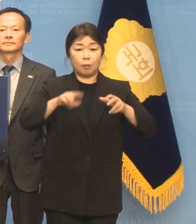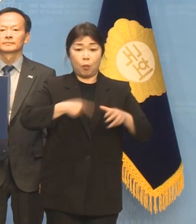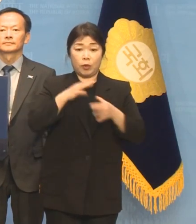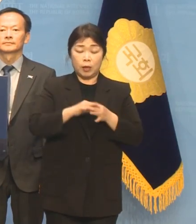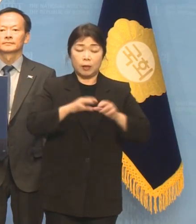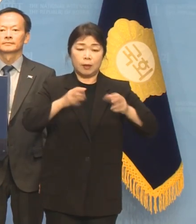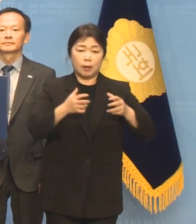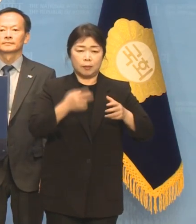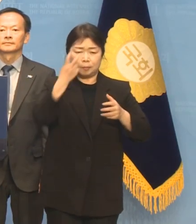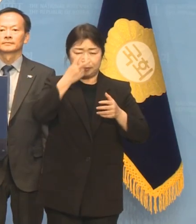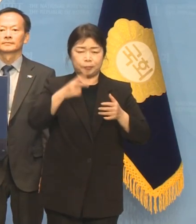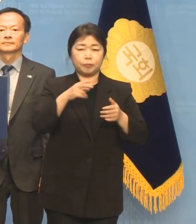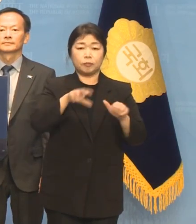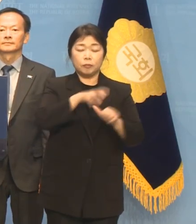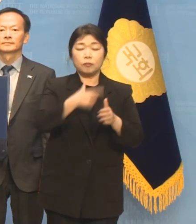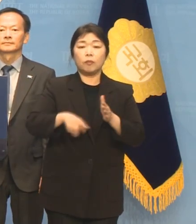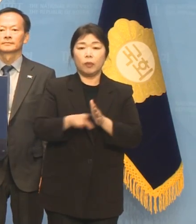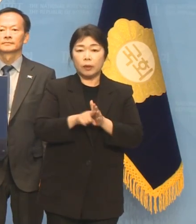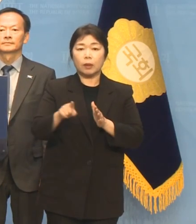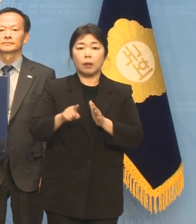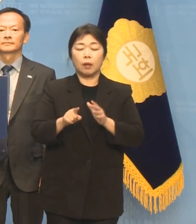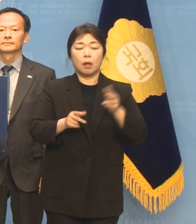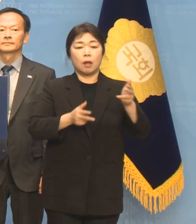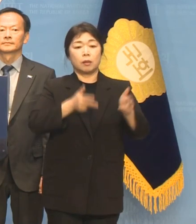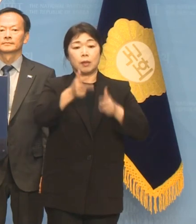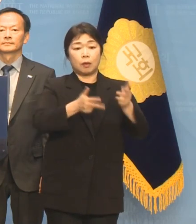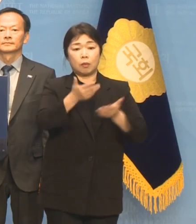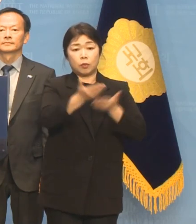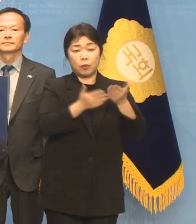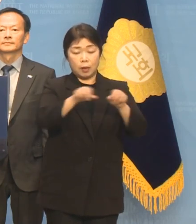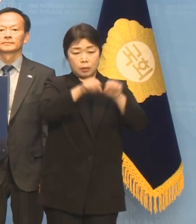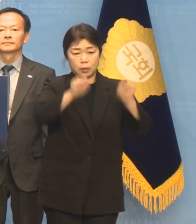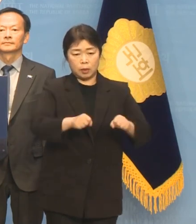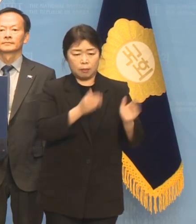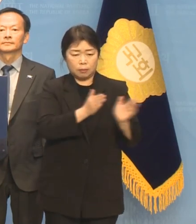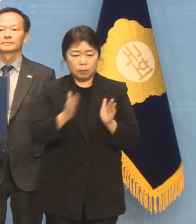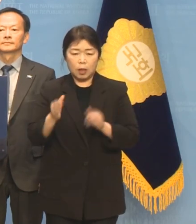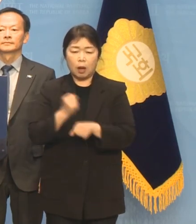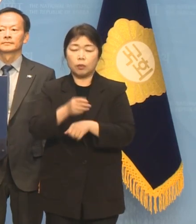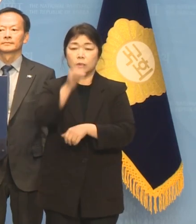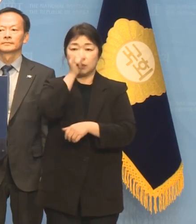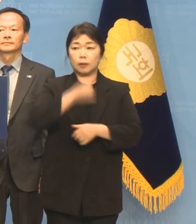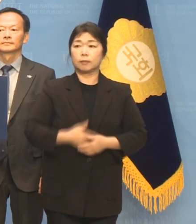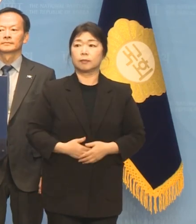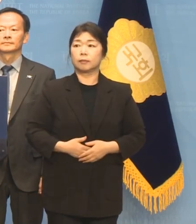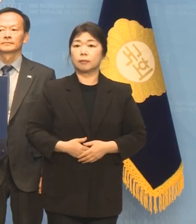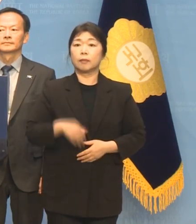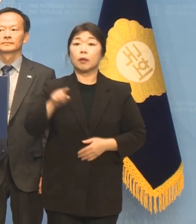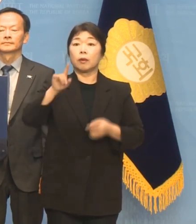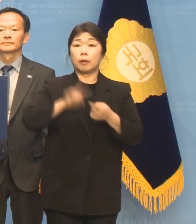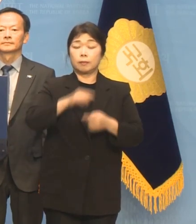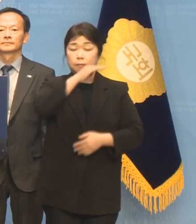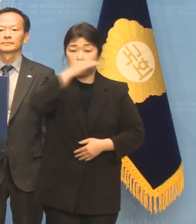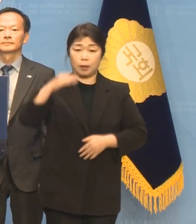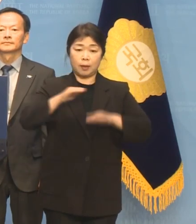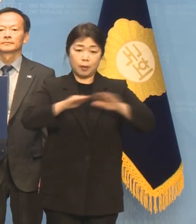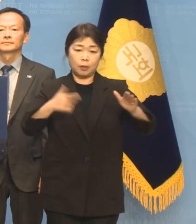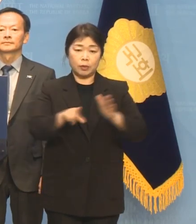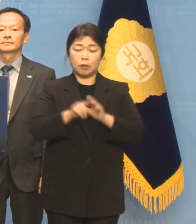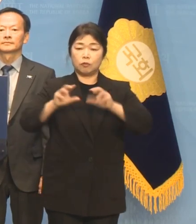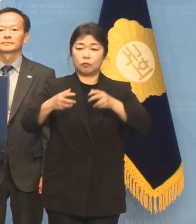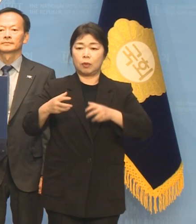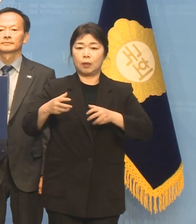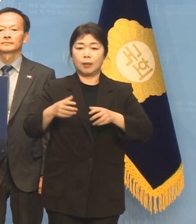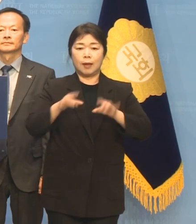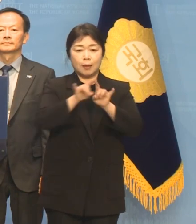산업통상 규제 시스템을 빠르게 만들어 가고 있습니다 이에 제대로 대응하기 위해서는 국가의